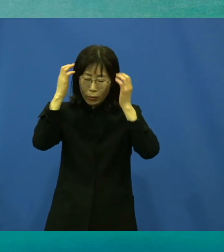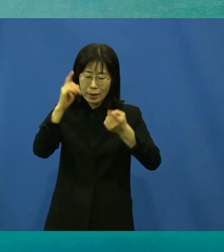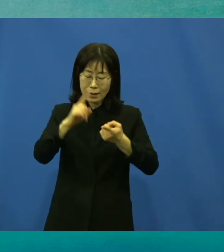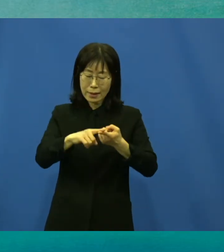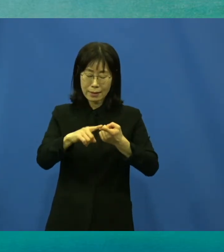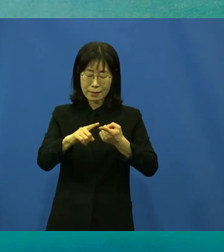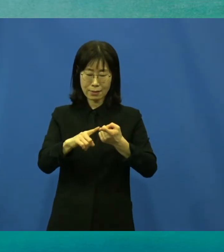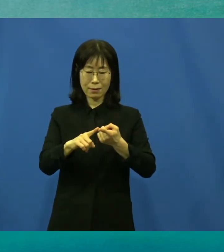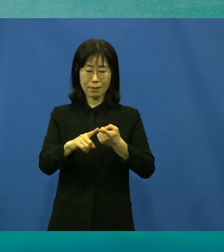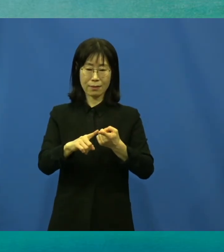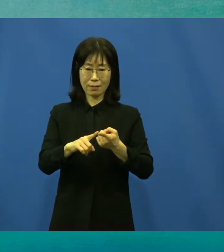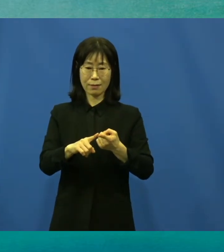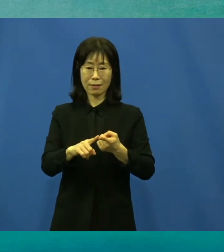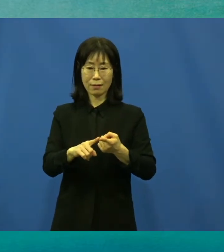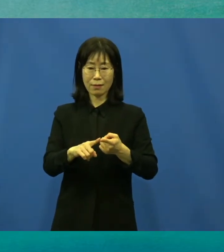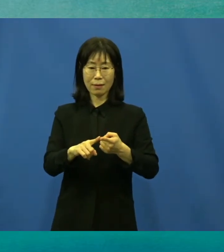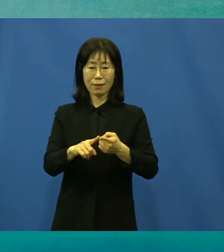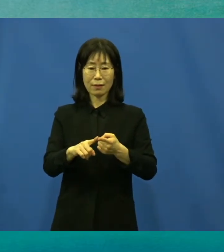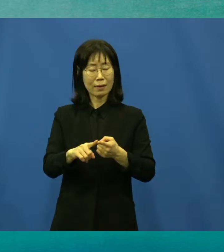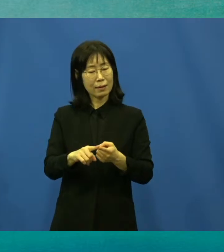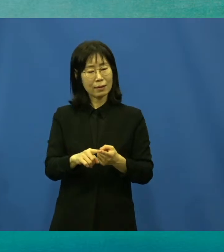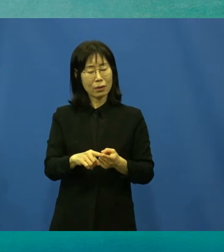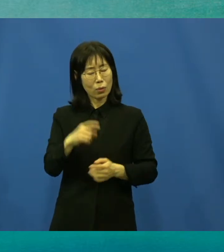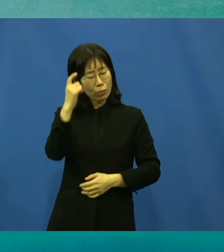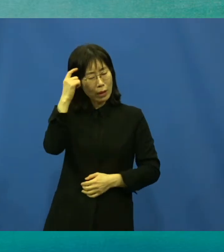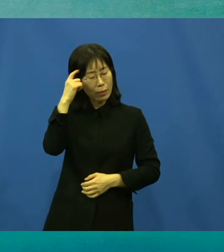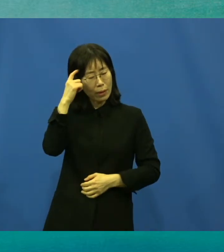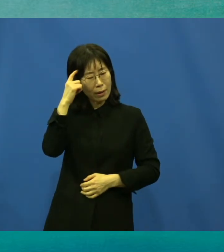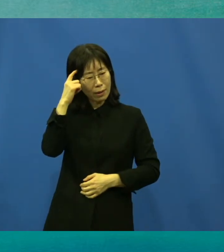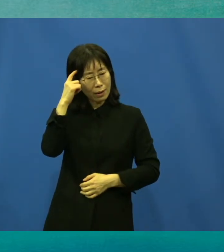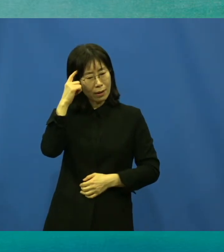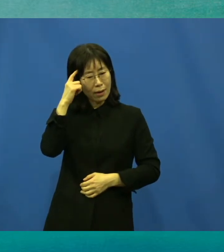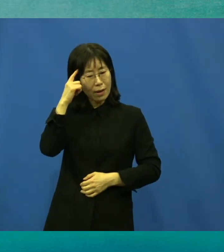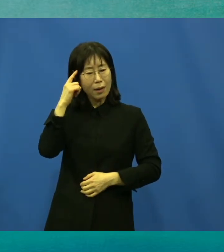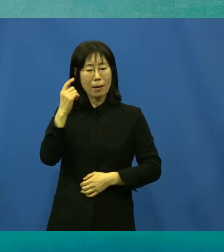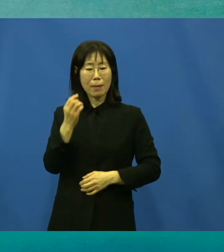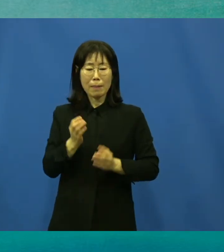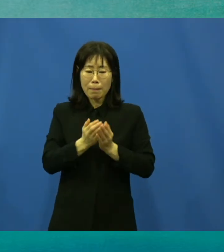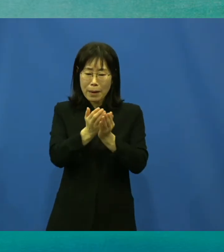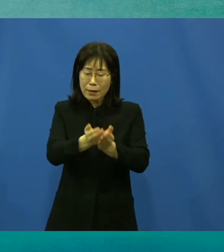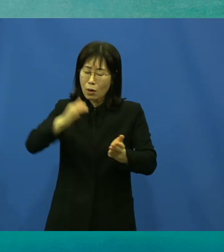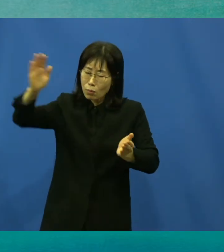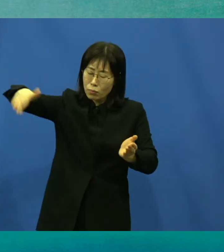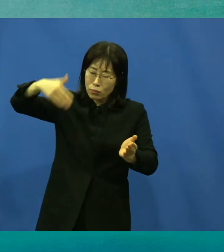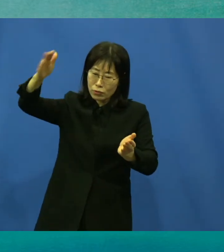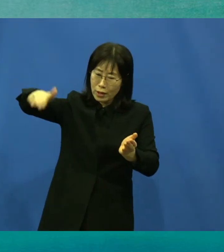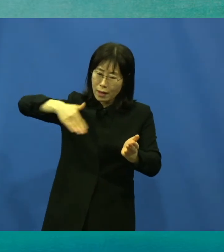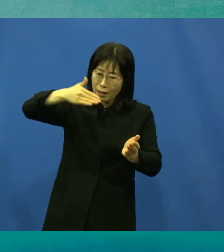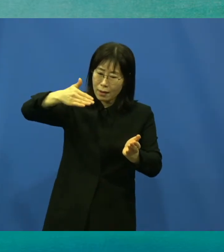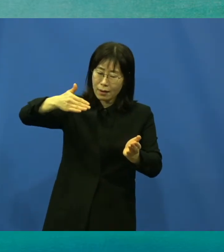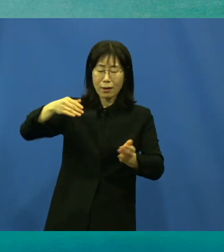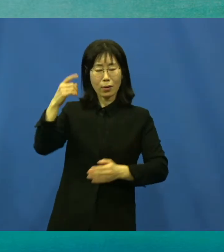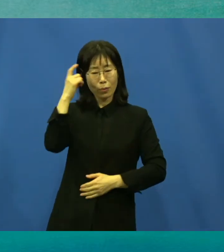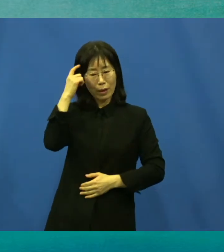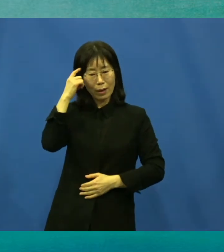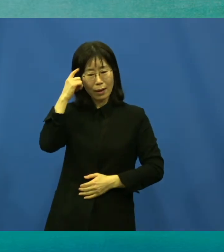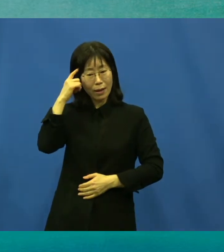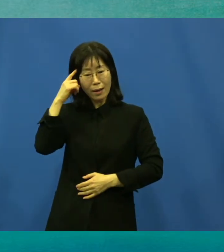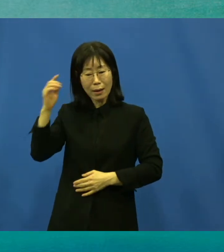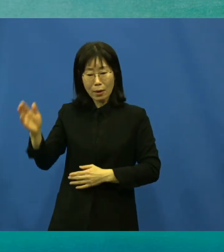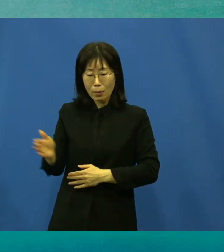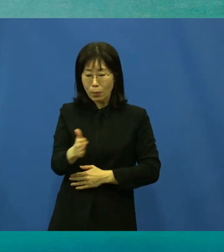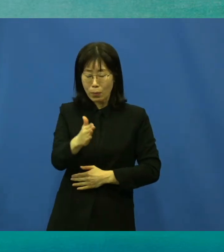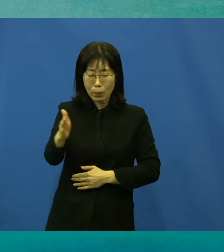이유를 모르면 고통은 가중될 수 있습니다. 왜 풍랑이 일어났는지, 왜 내가 물고기 뱃속까지